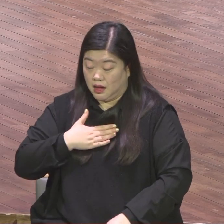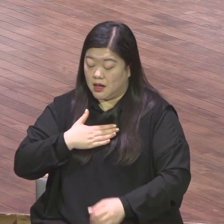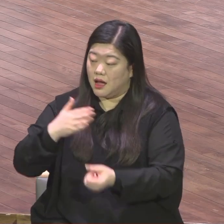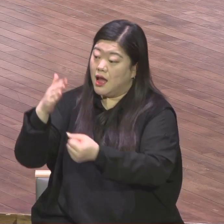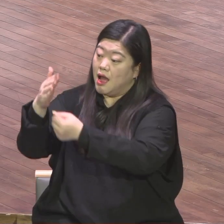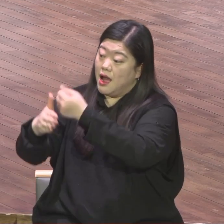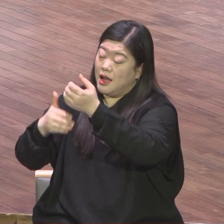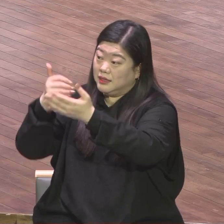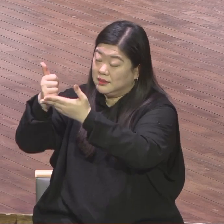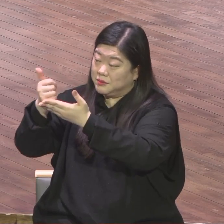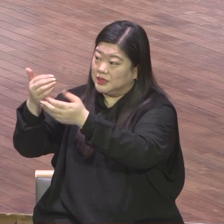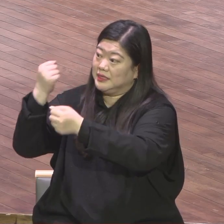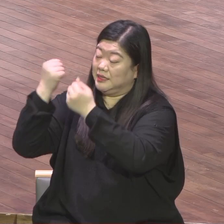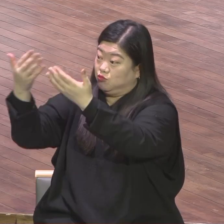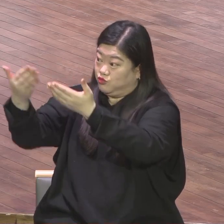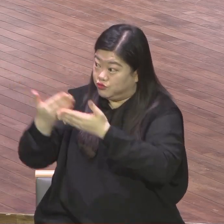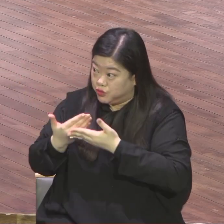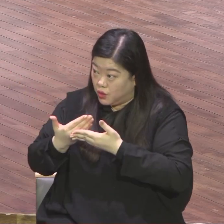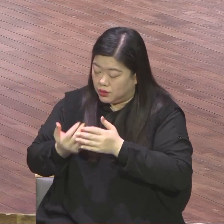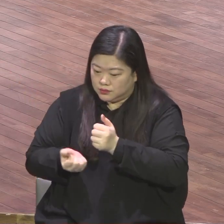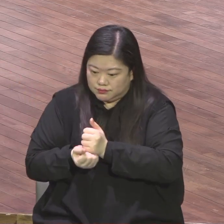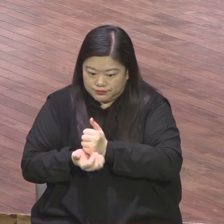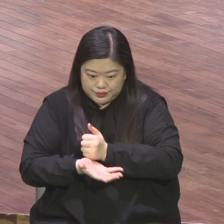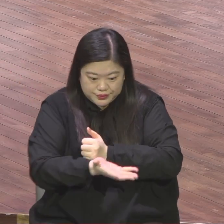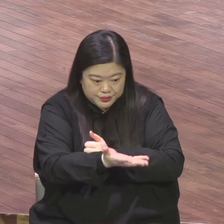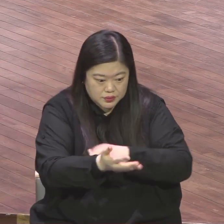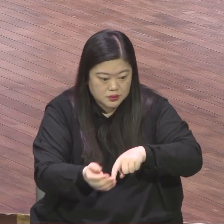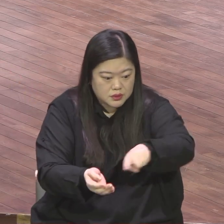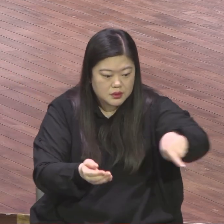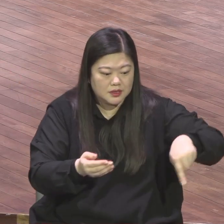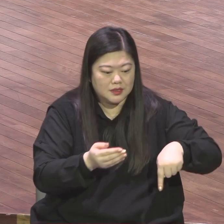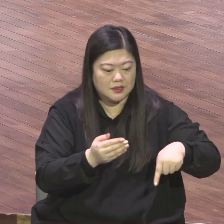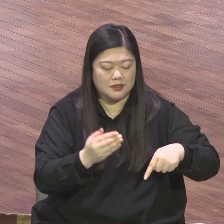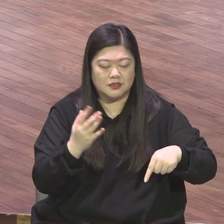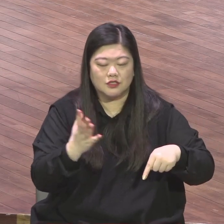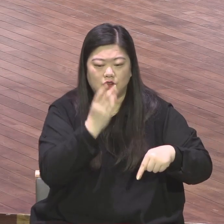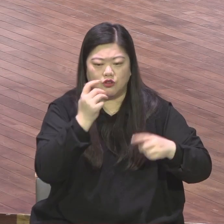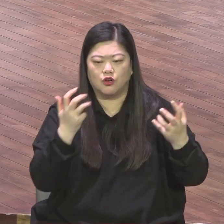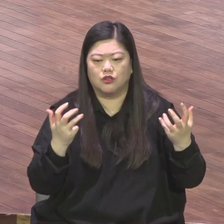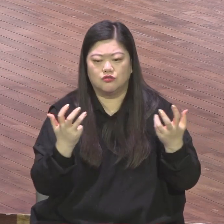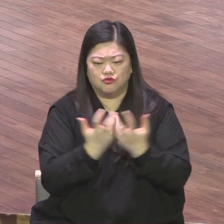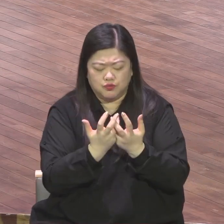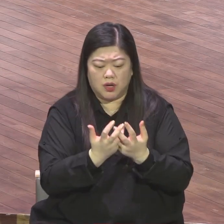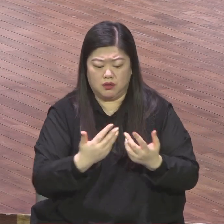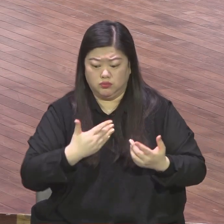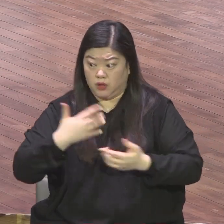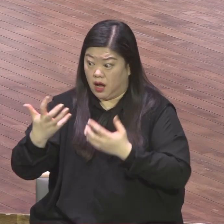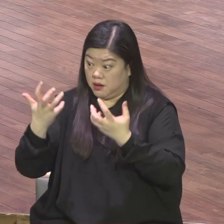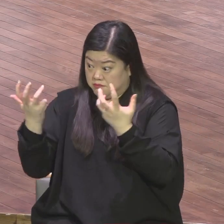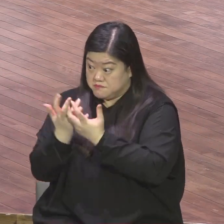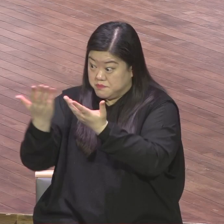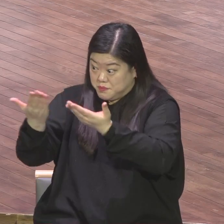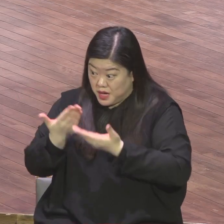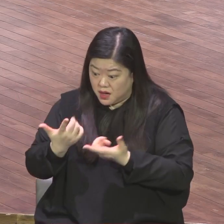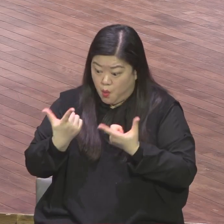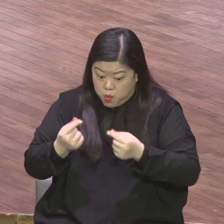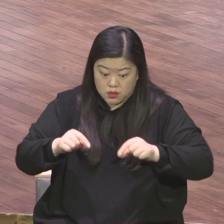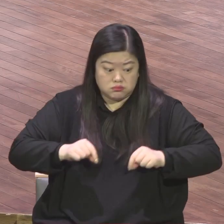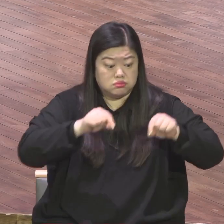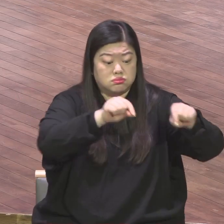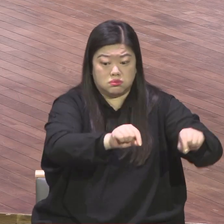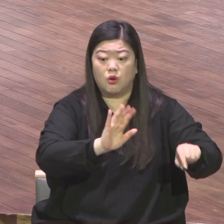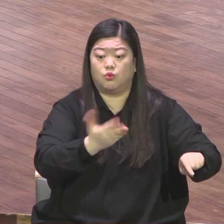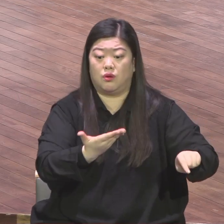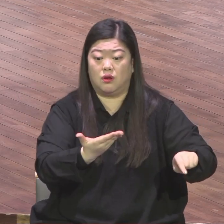사람들이 살아나고 변화가 일어나게 되었어요. 성령의 능력은 다른 나를 초월해서 나를 초월해서 하늘 보좌의